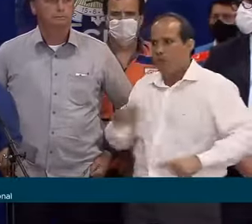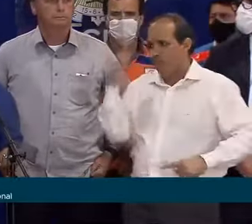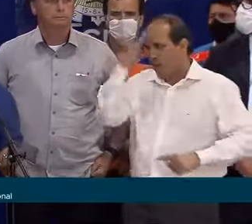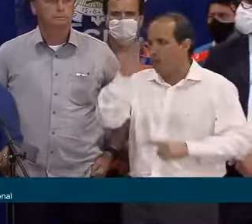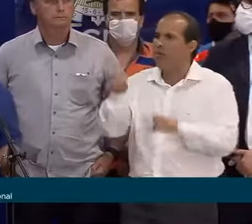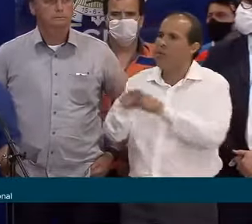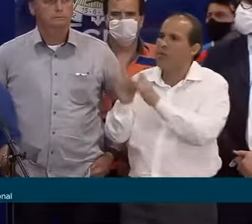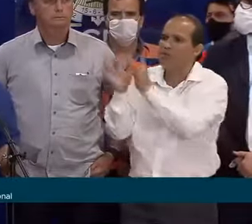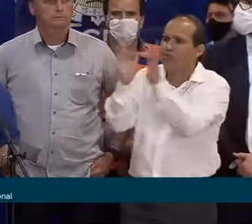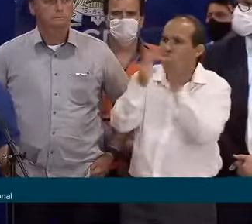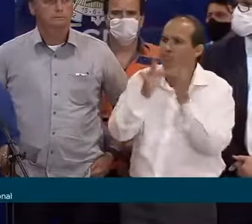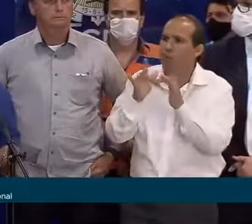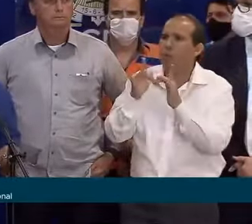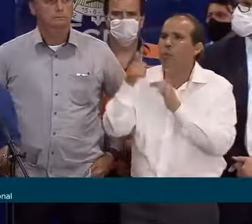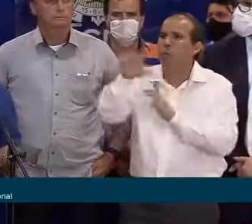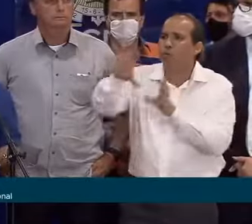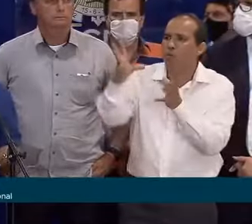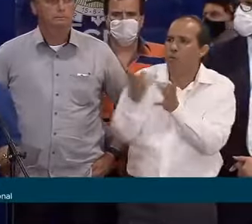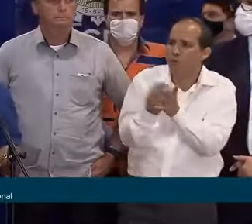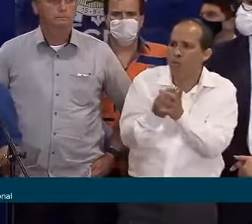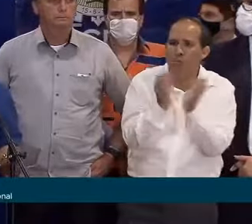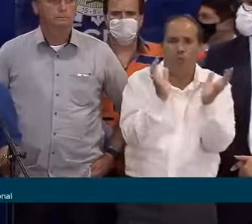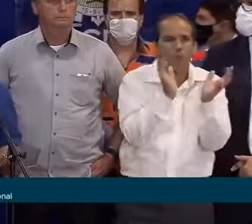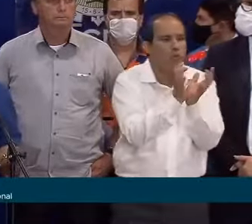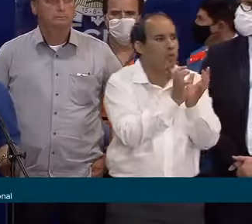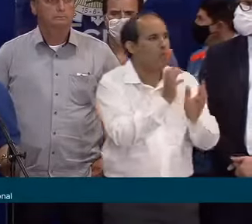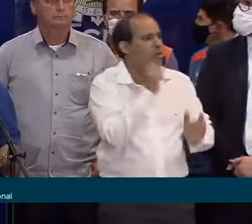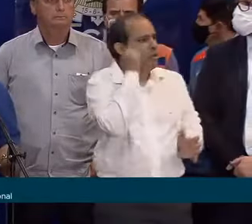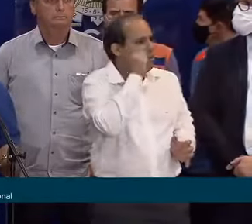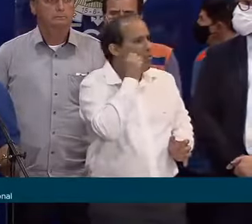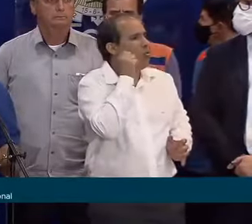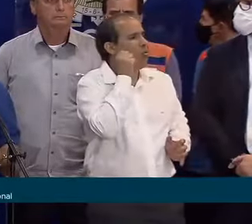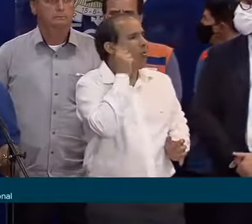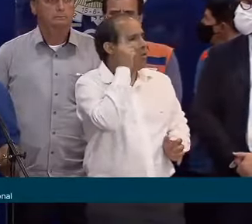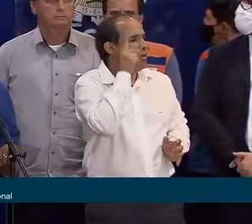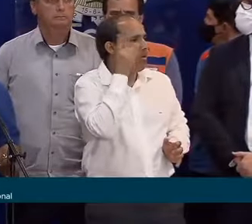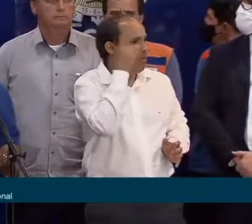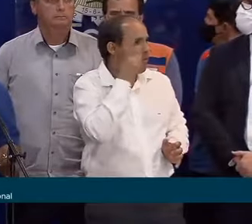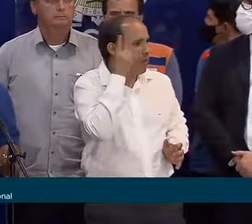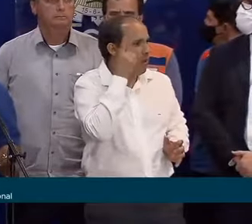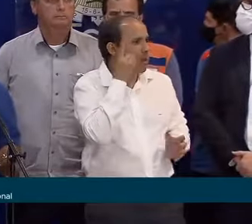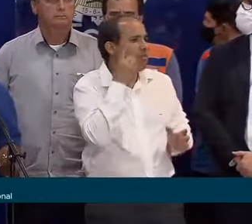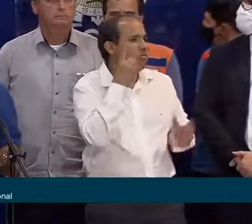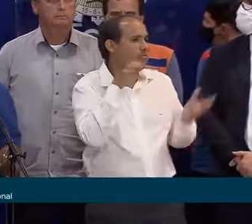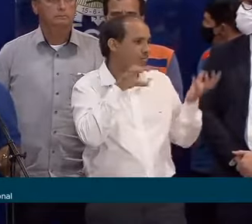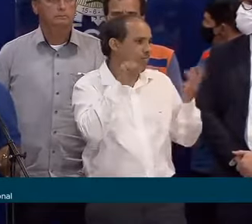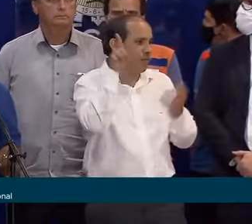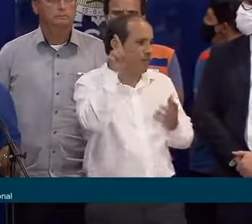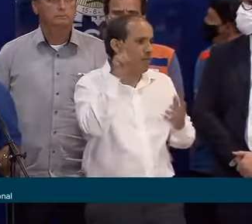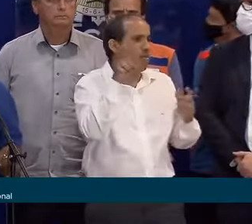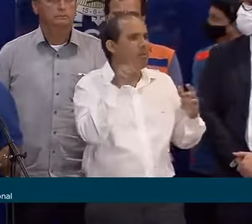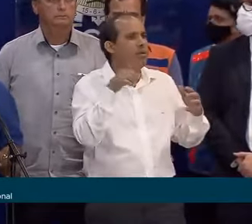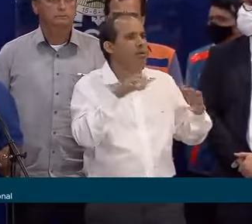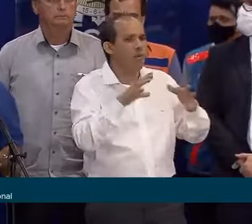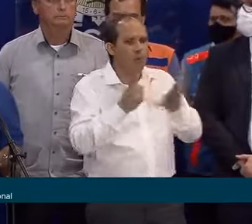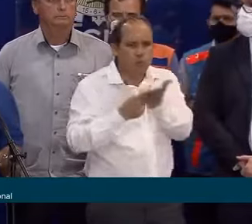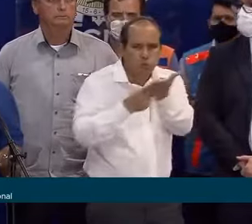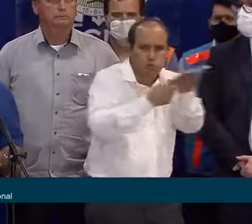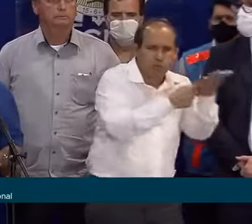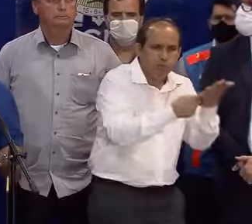os demais membros da bancada, senadores, deputados, fez esse grande cordão